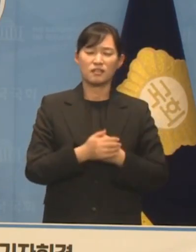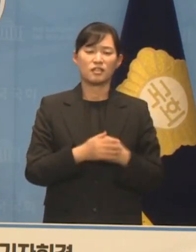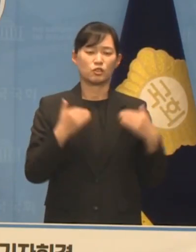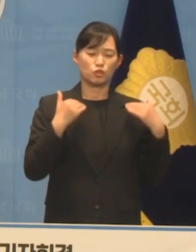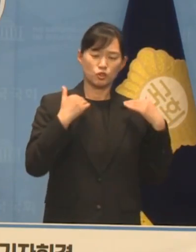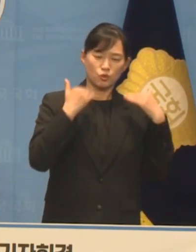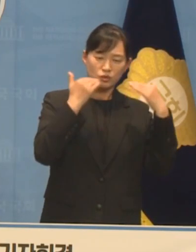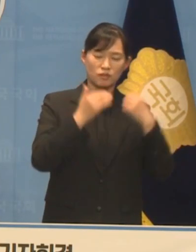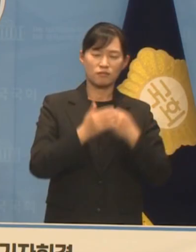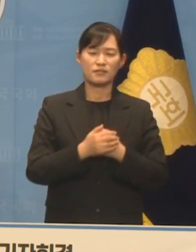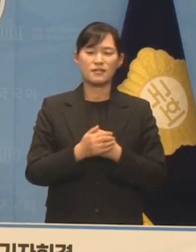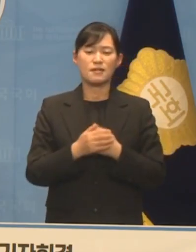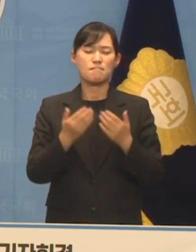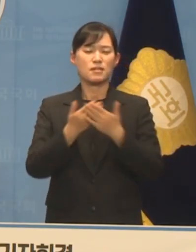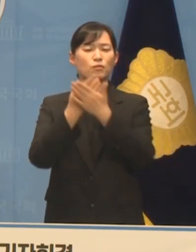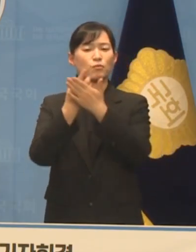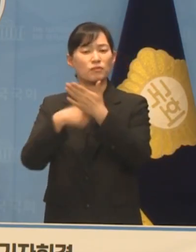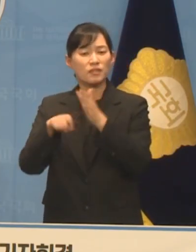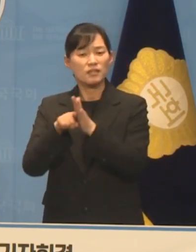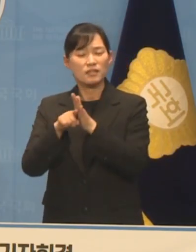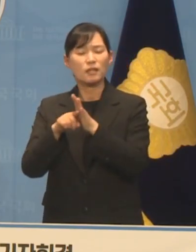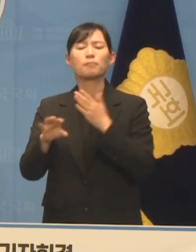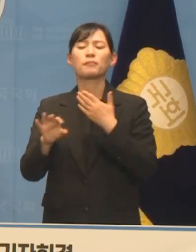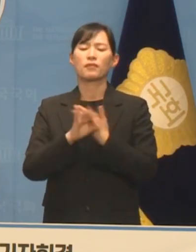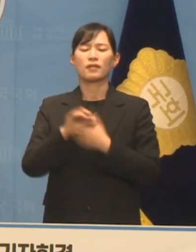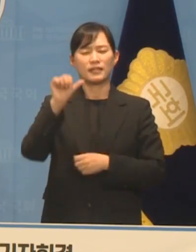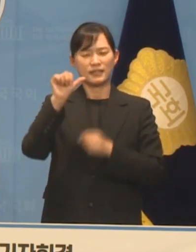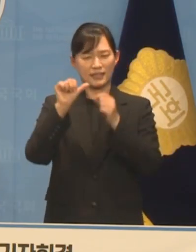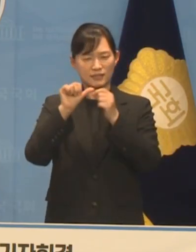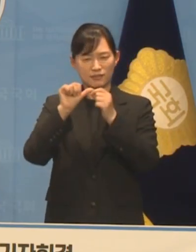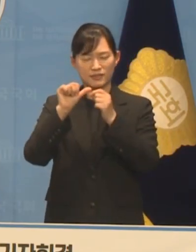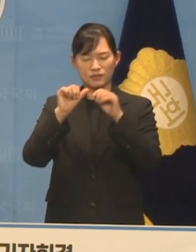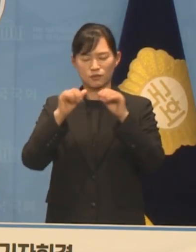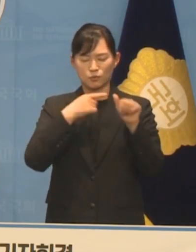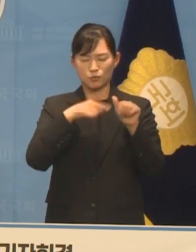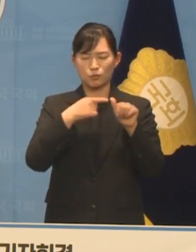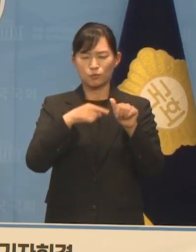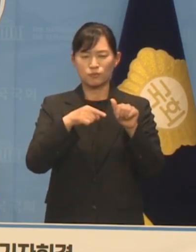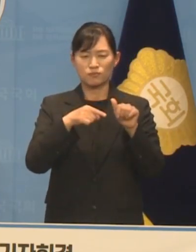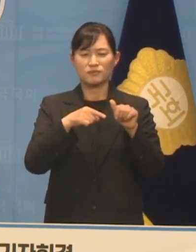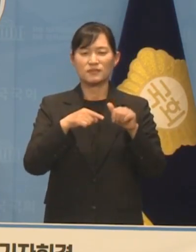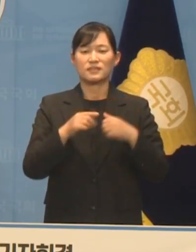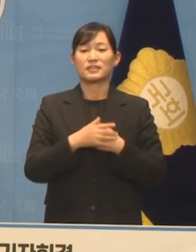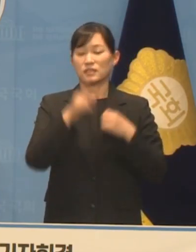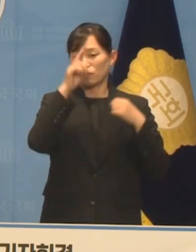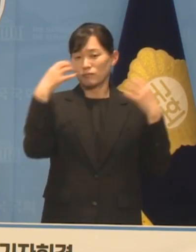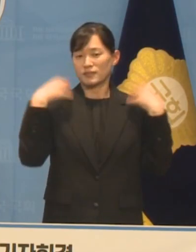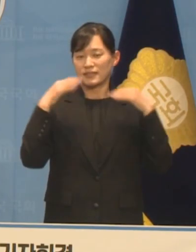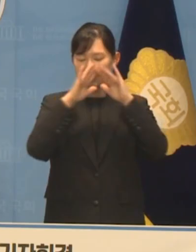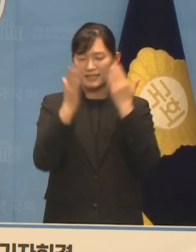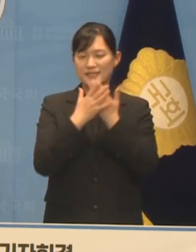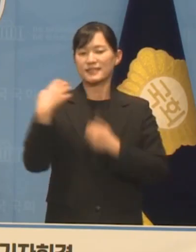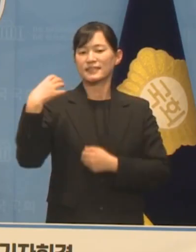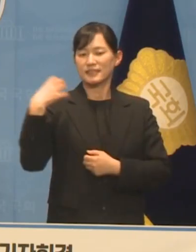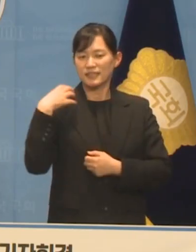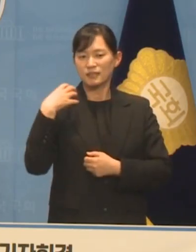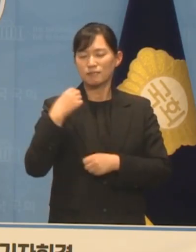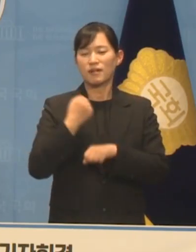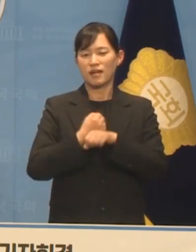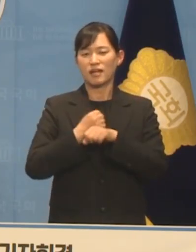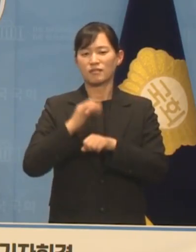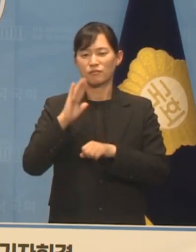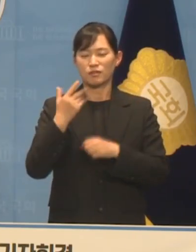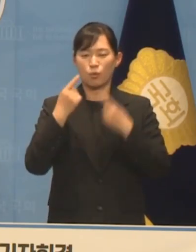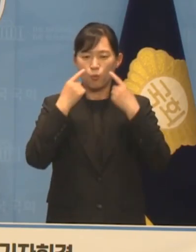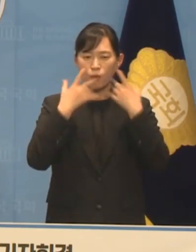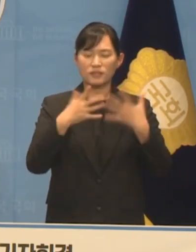이끄는 제도로 거듭나기를 원한다면 이 5가지 과제를 교육당국이 책임 있게 해결해야 할 것임을 분명하게 밝히고